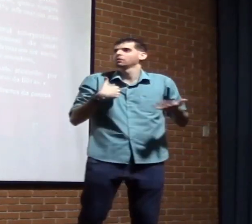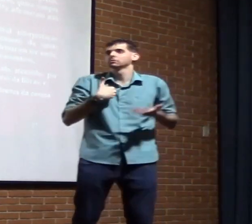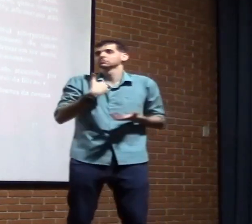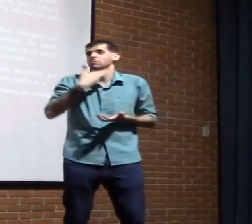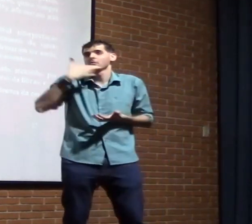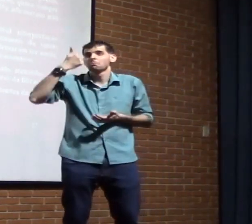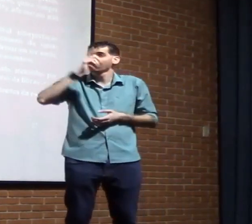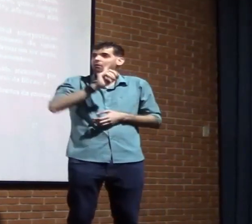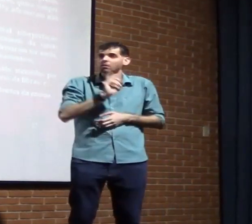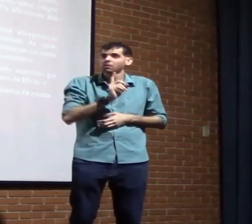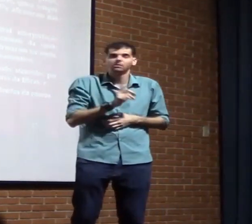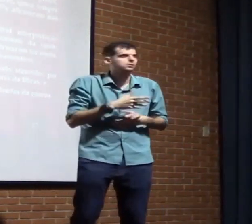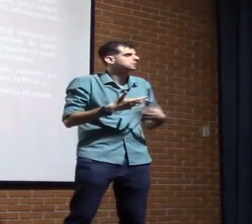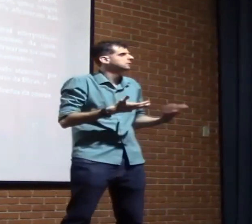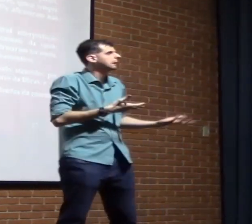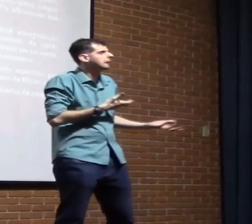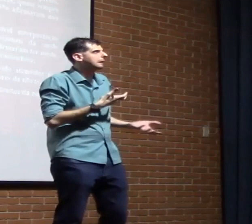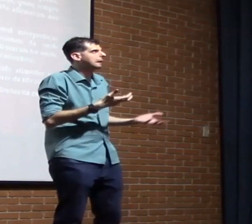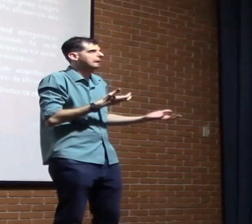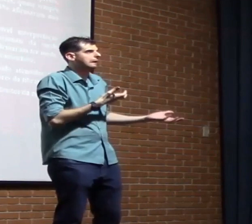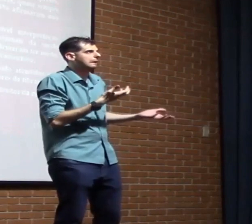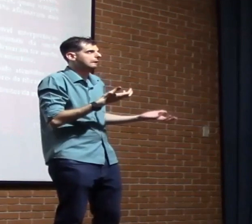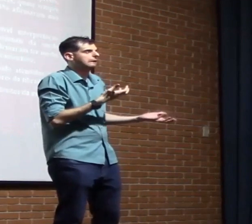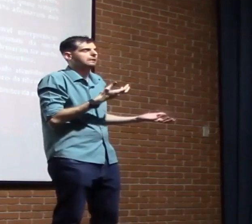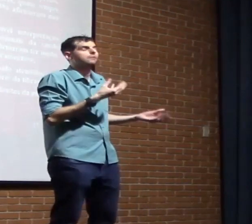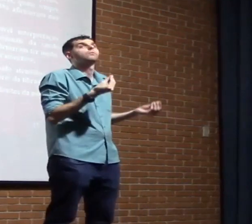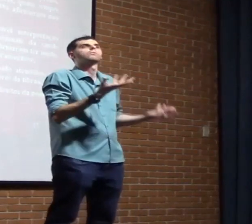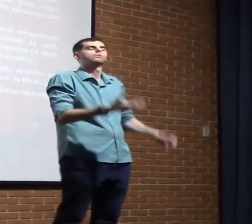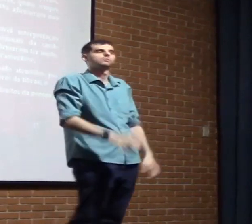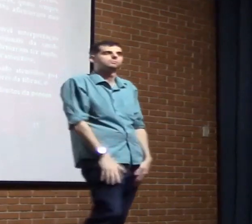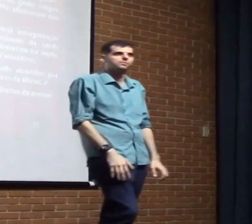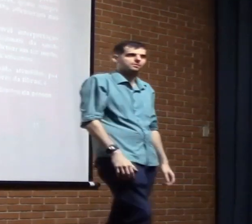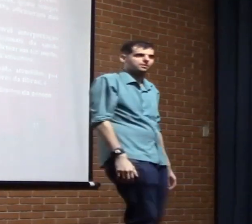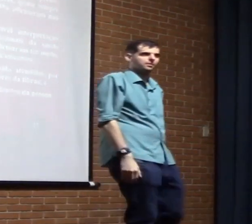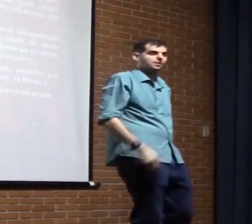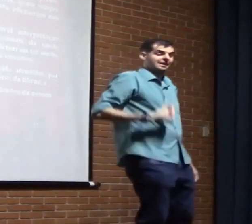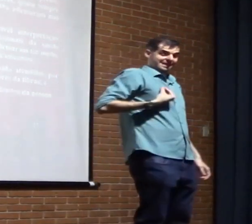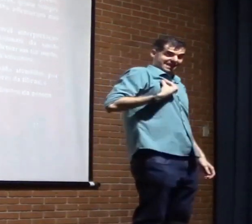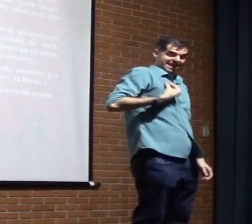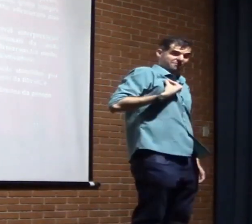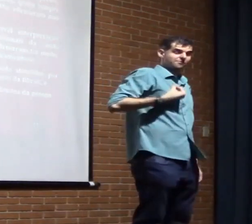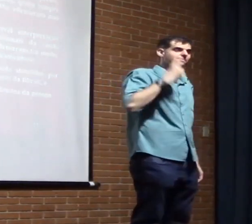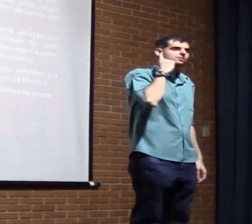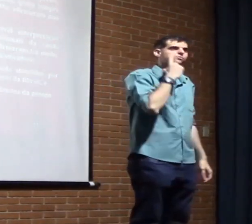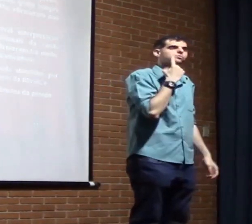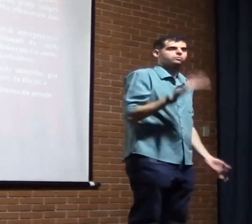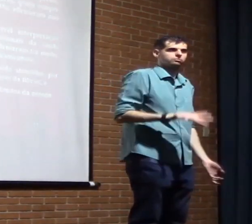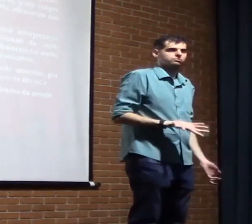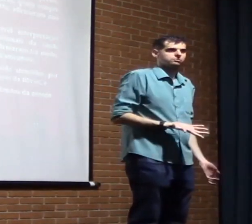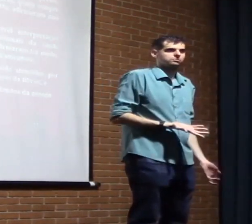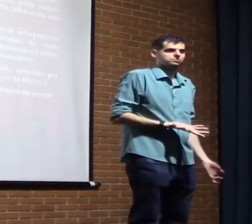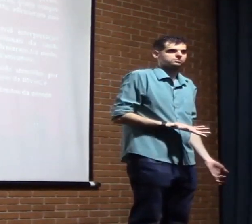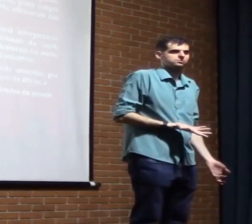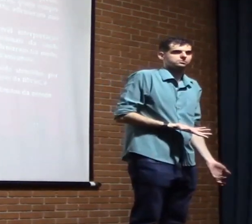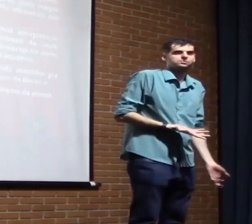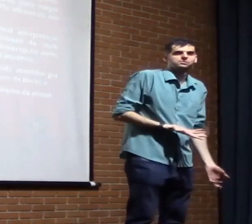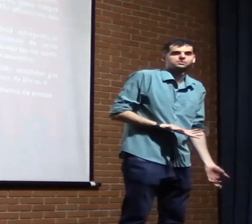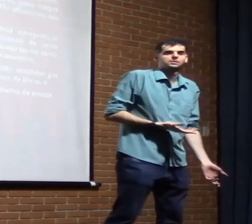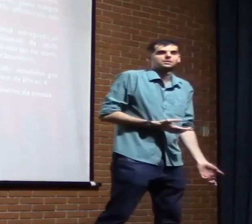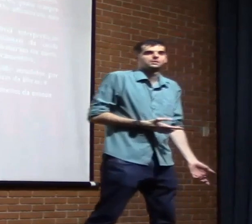para o hospital, não melhorei nada. E aí, como que é isso? A vida do surdo tem perigo,